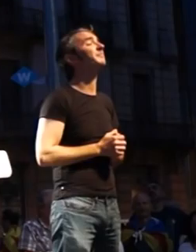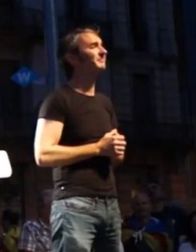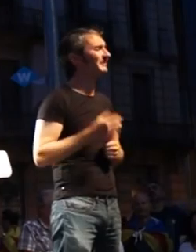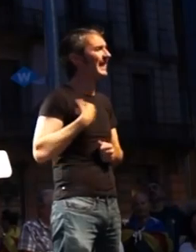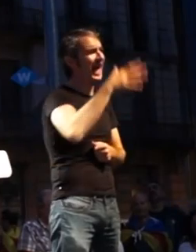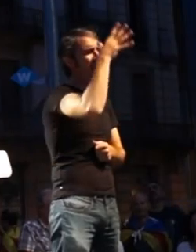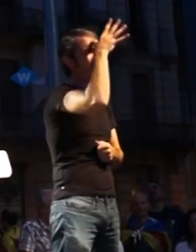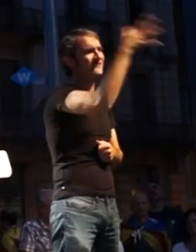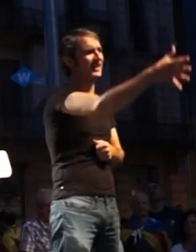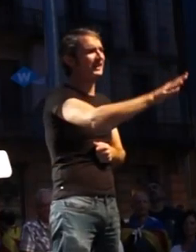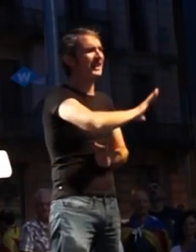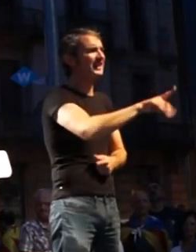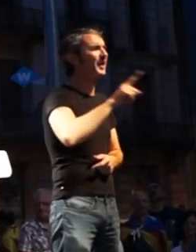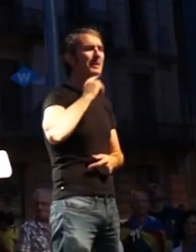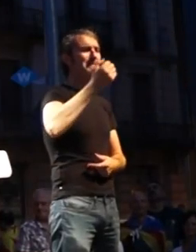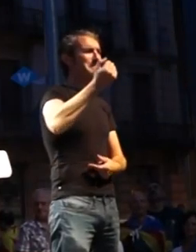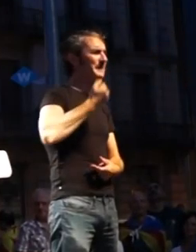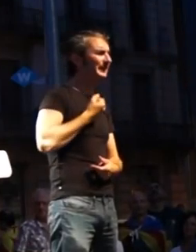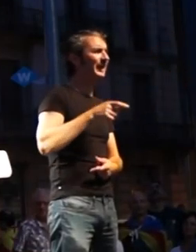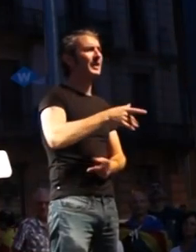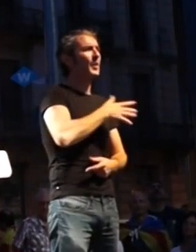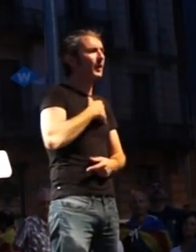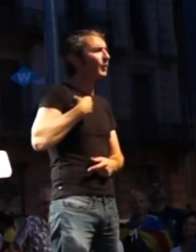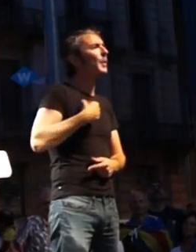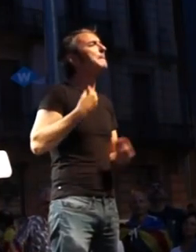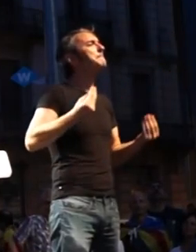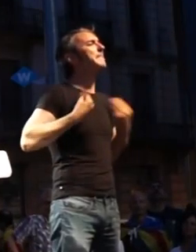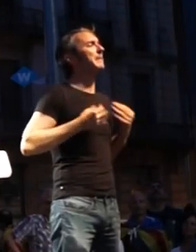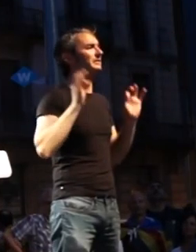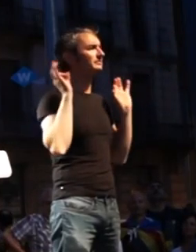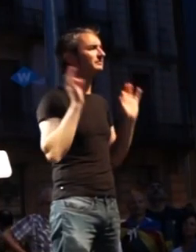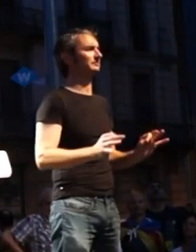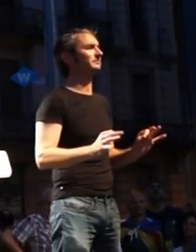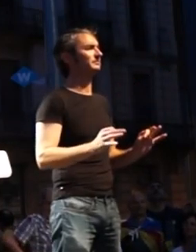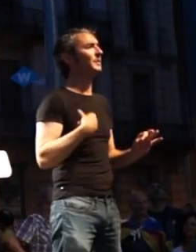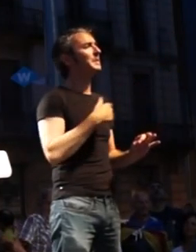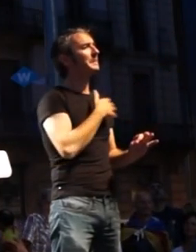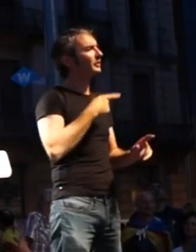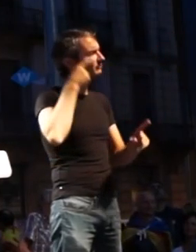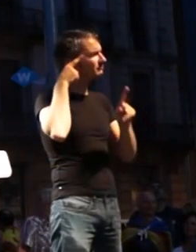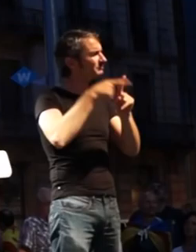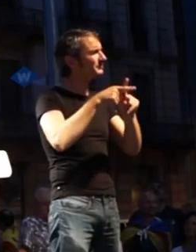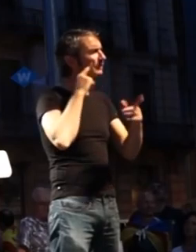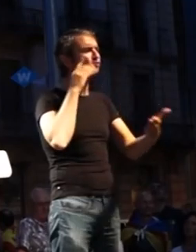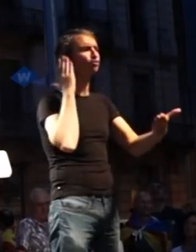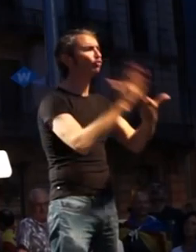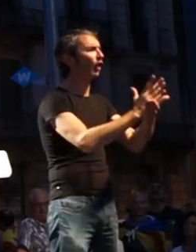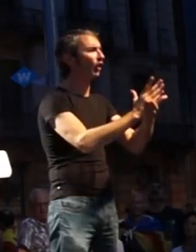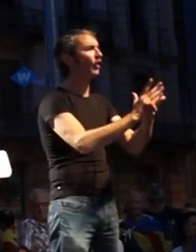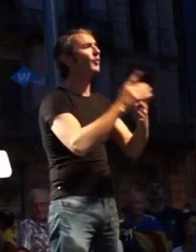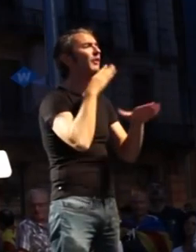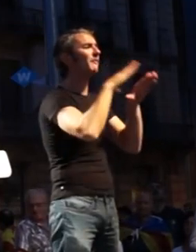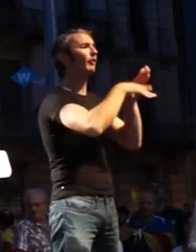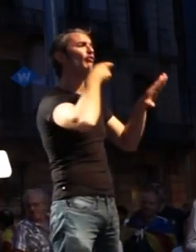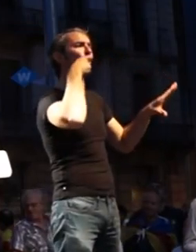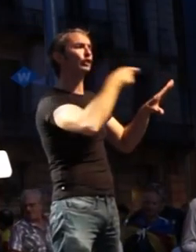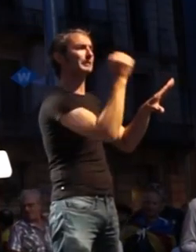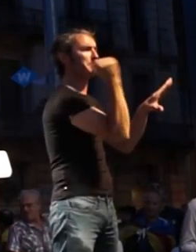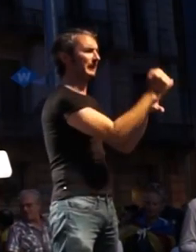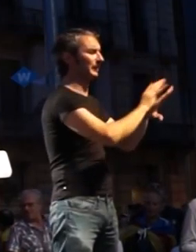fartes de dir que no morim, que ens maten i que ens volem vives. Per això cal aturar aquest feminicidi contra totes les